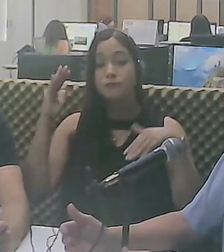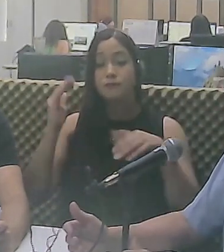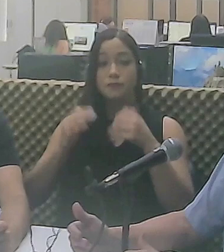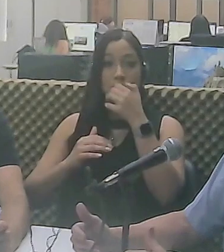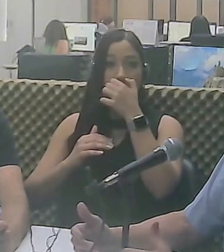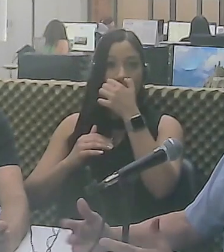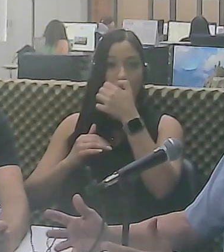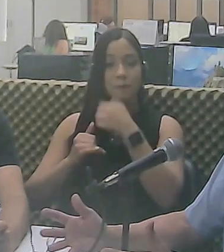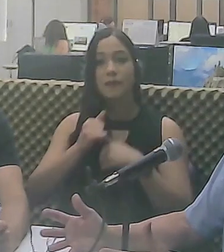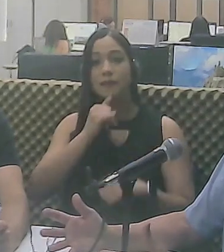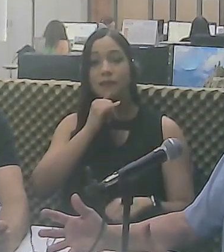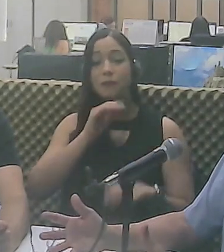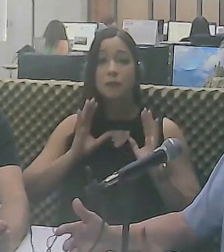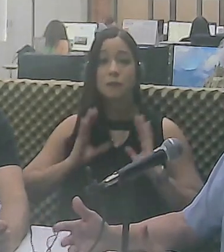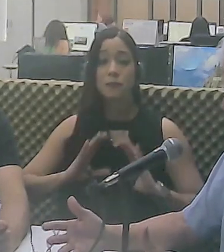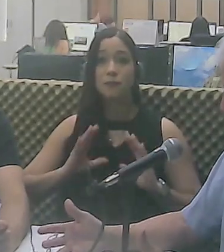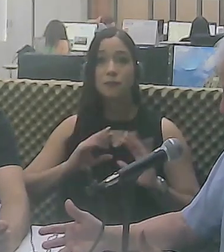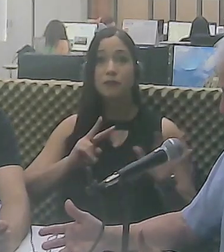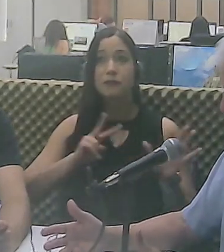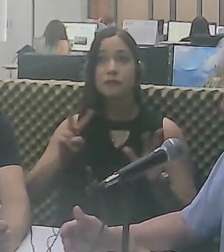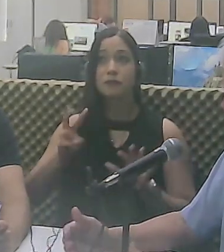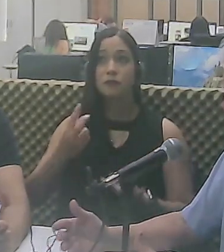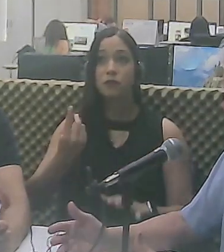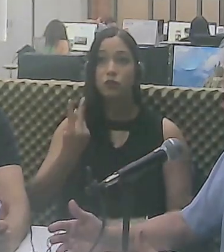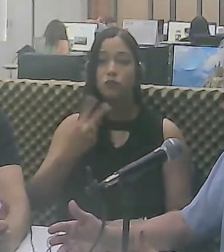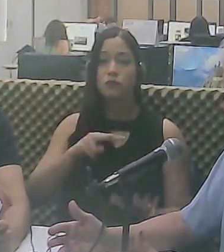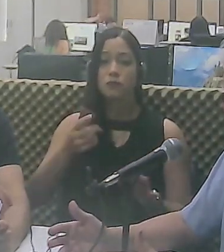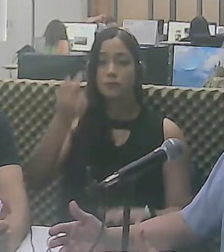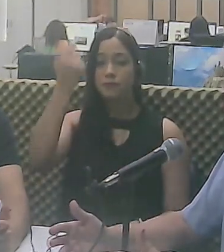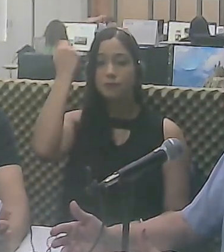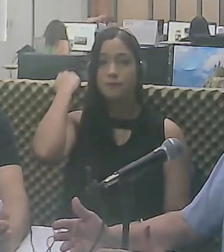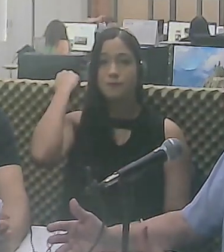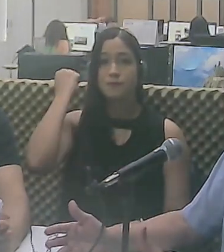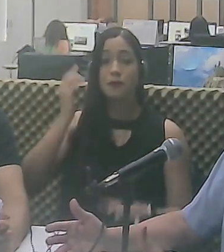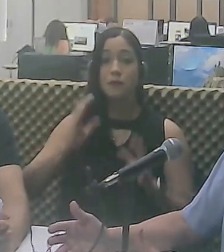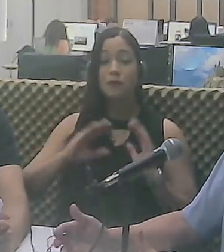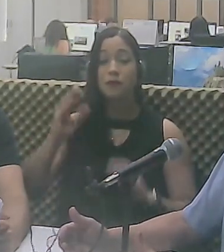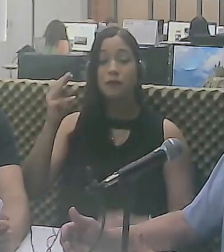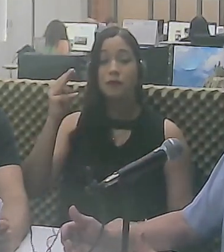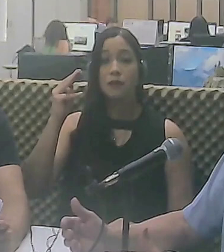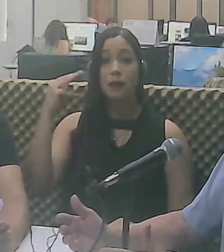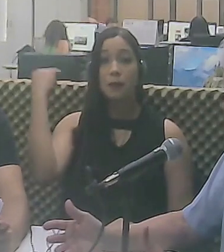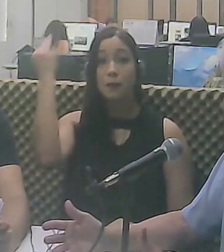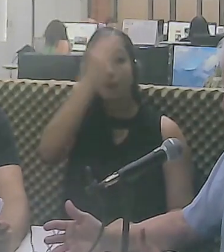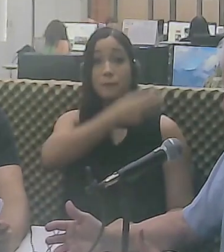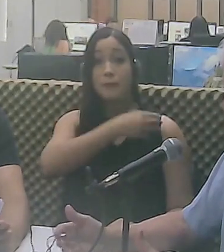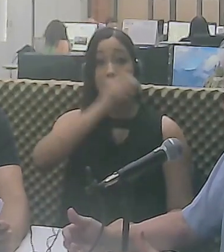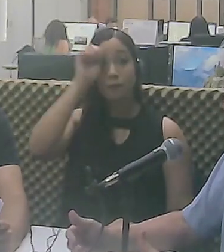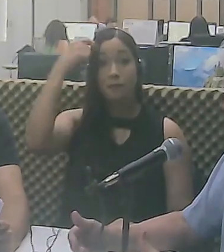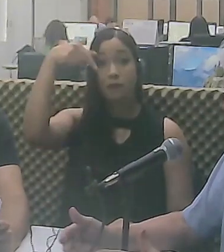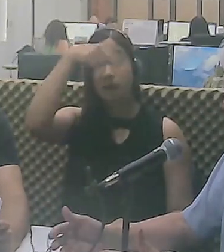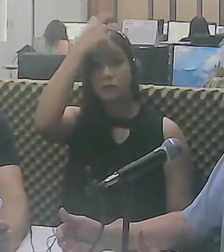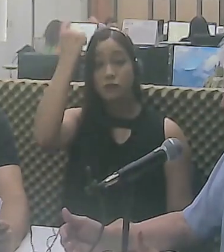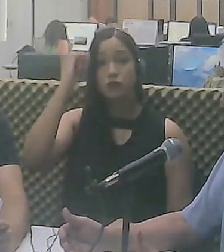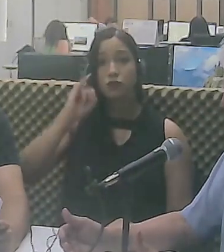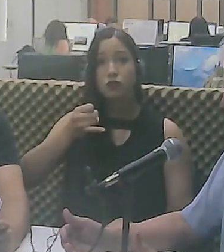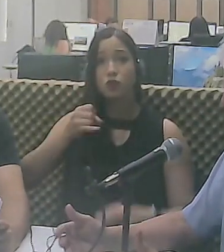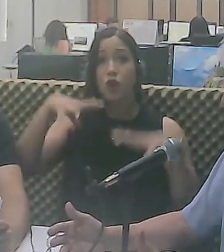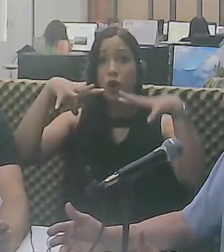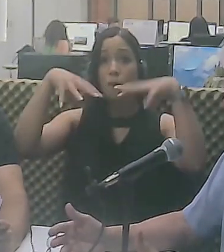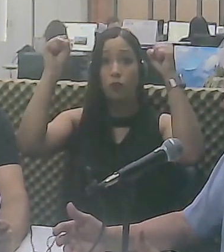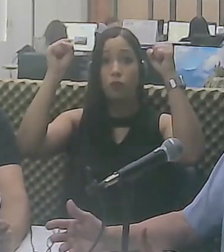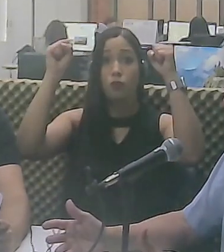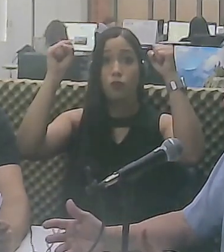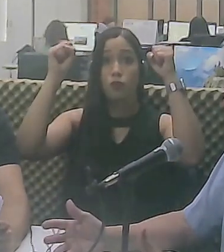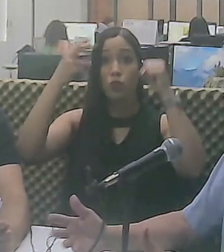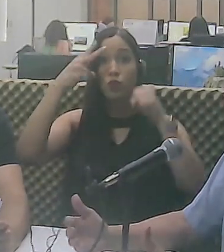exemplo de praça né nós tivemos aí semana retrasada a praça a Maria Preta né lá no Grande São Jorge toda ela foi apagado